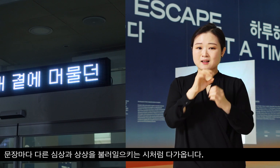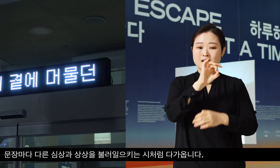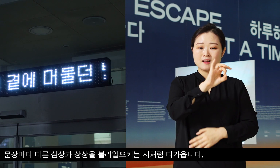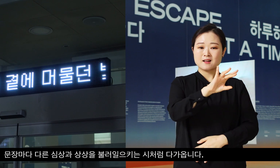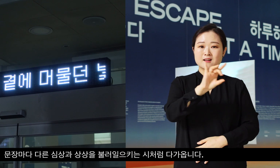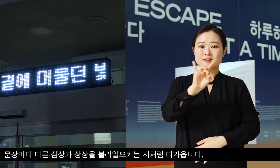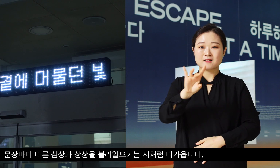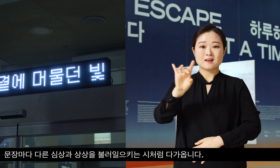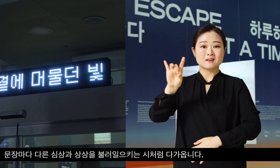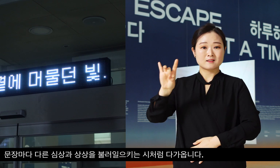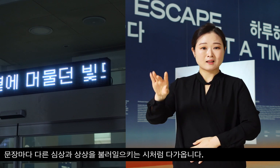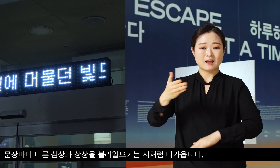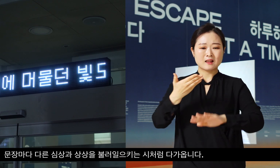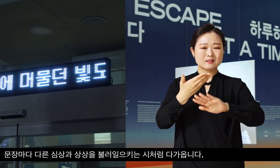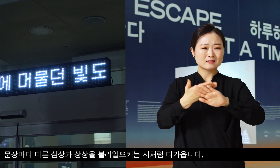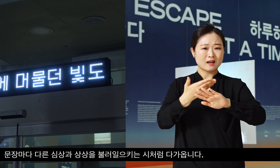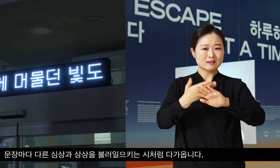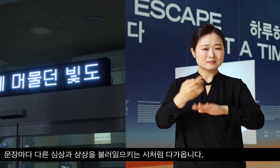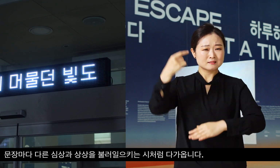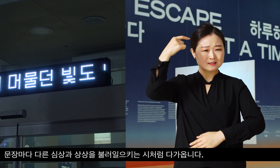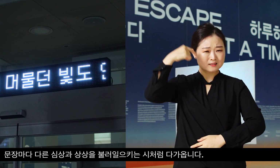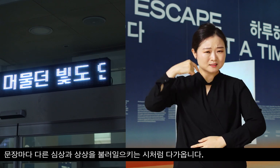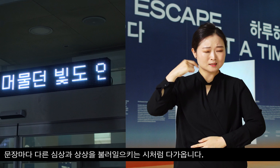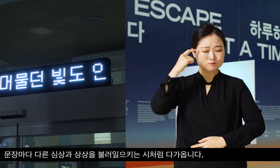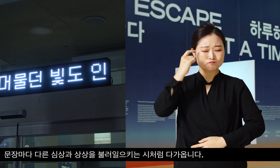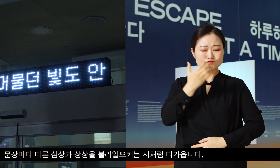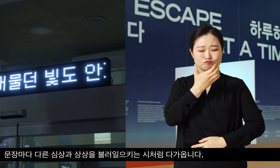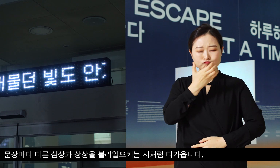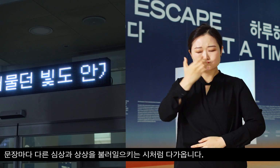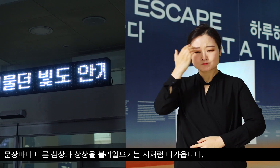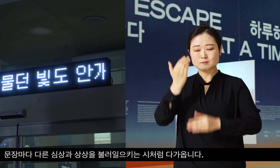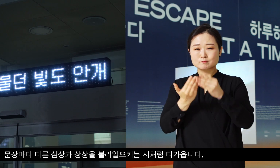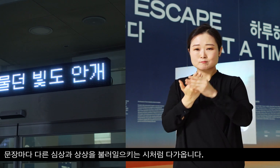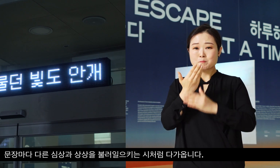문장마다 다른 심상과 상상을 불러일으키는 시처럼 다가옵니다.